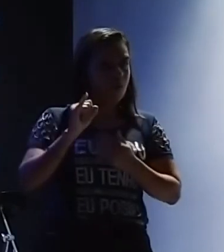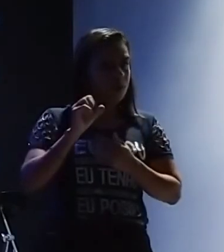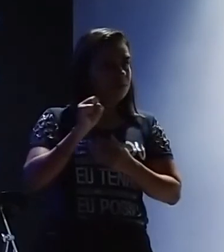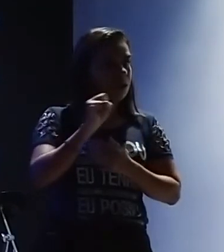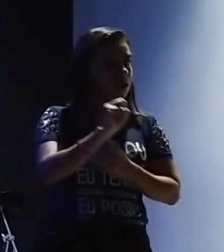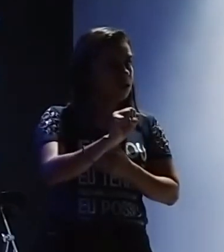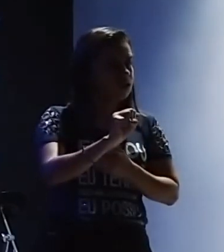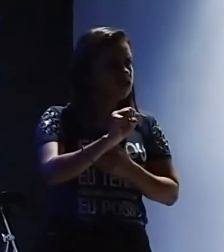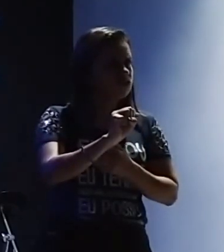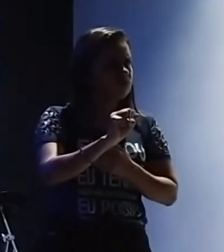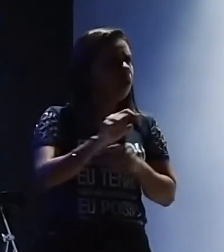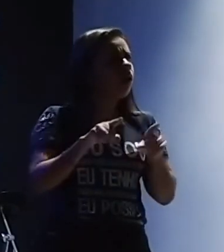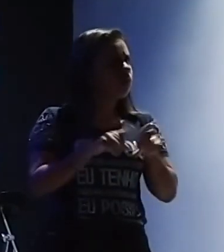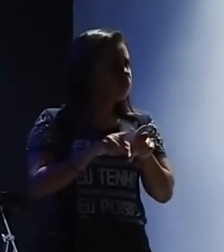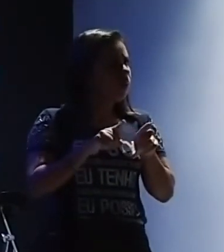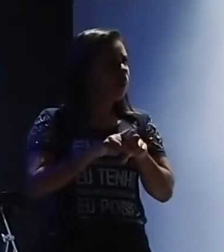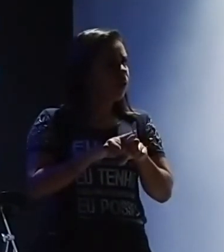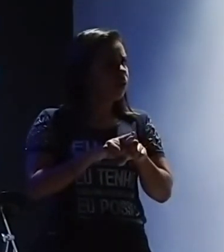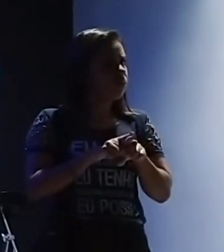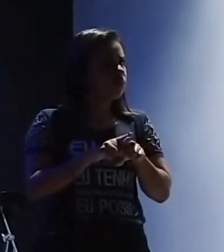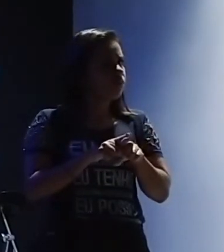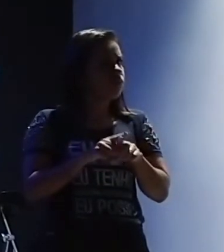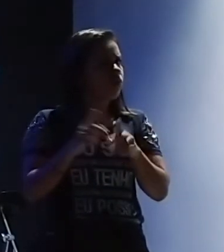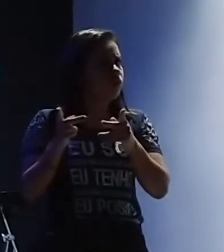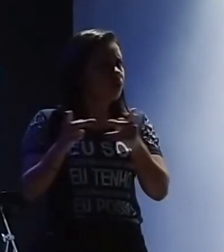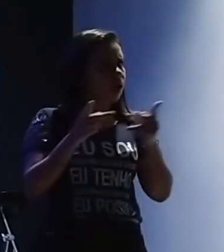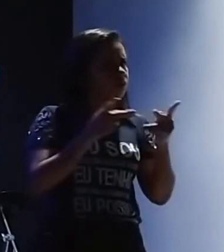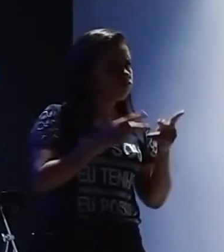Isaías, algumas pessoas também vieram e outras